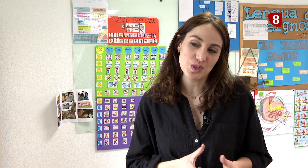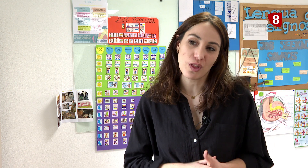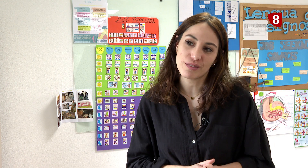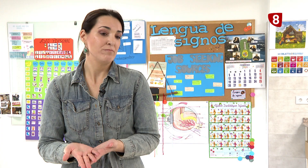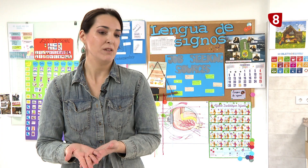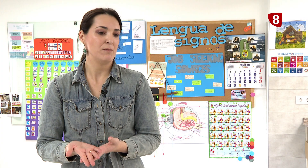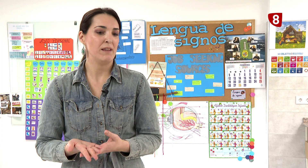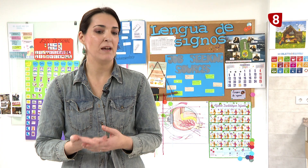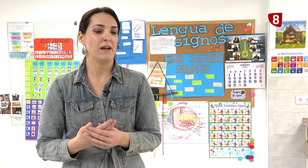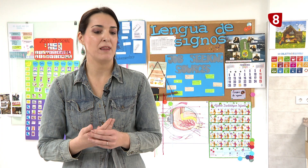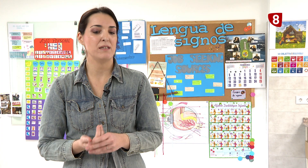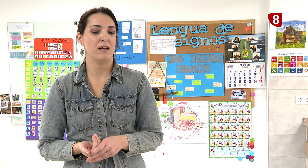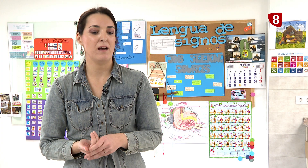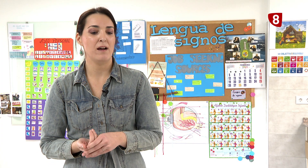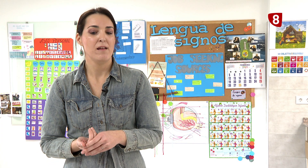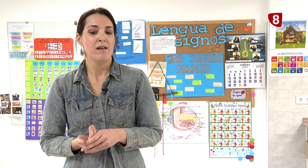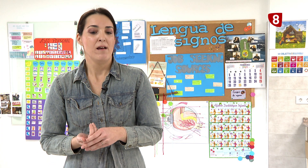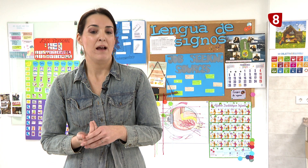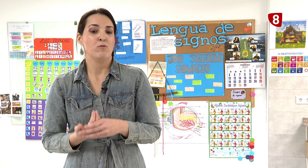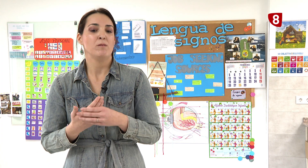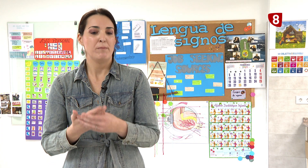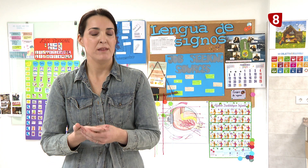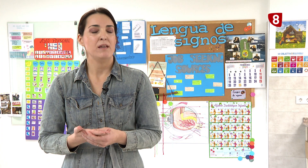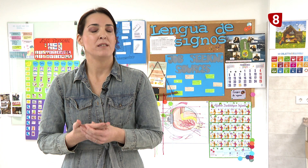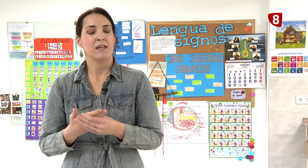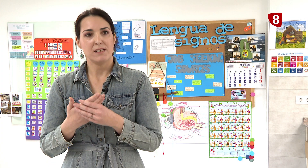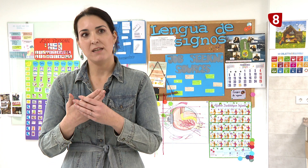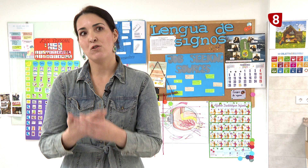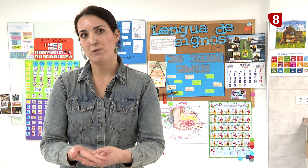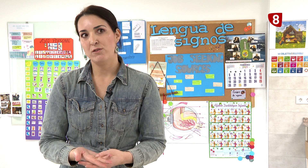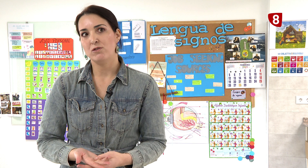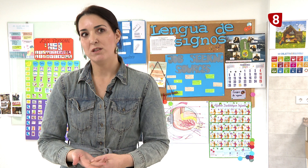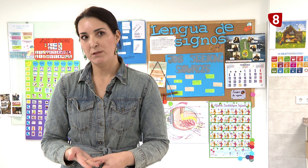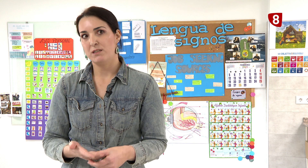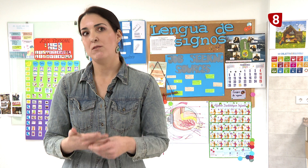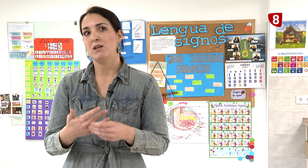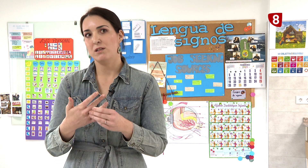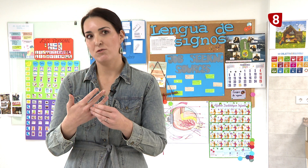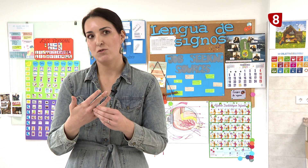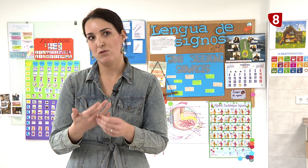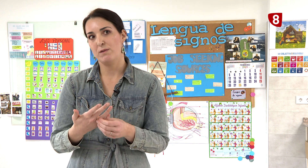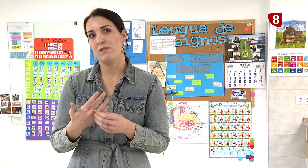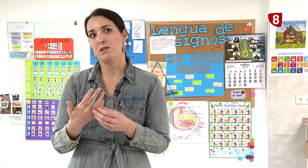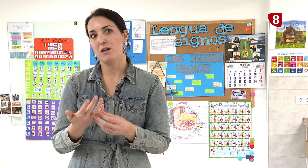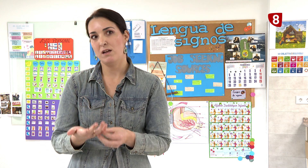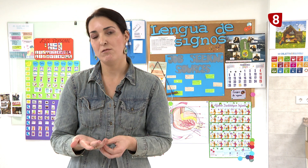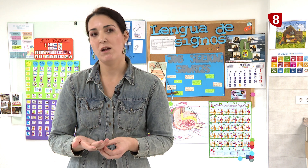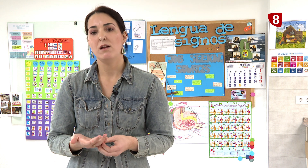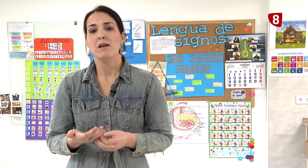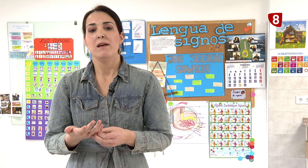sorda. Es verdad que gracias a que últimamente sí que se están incorporando los intérpretes de lengua de signos o los mediadores en el aula,